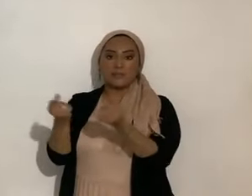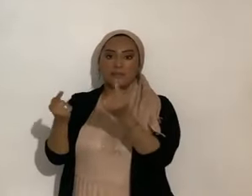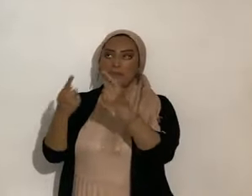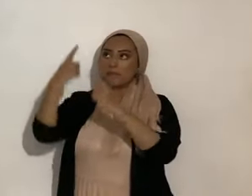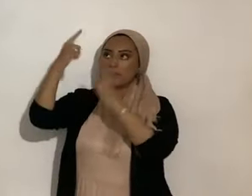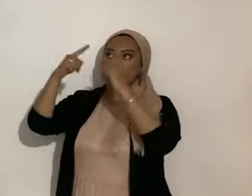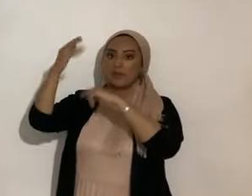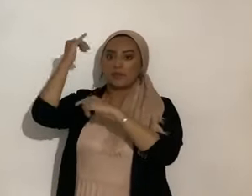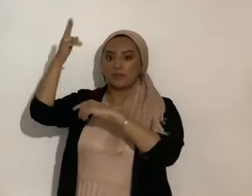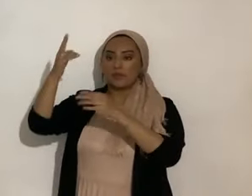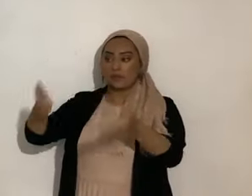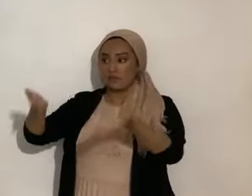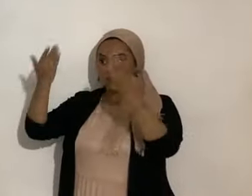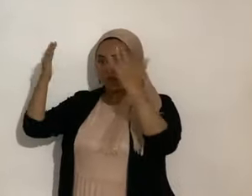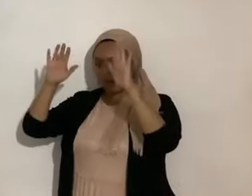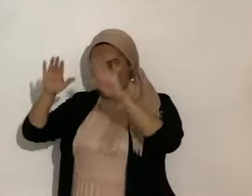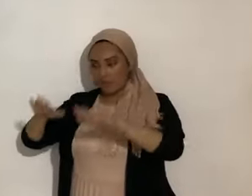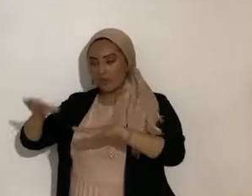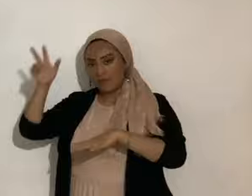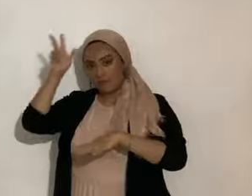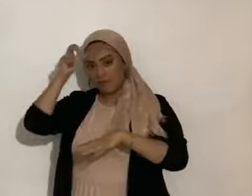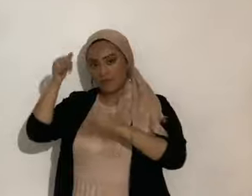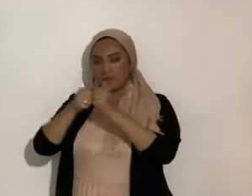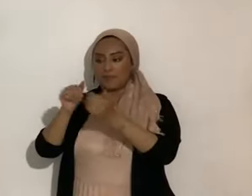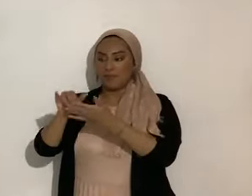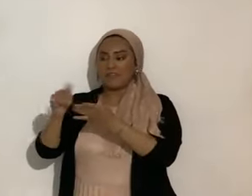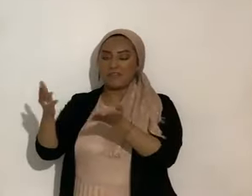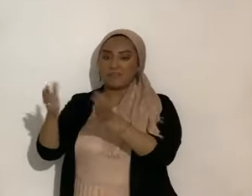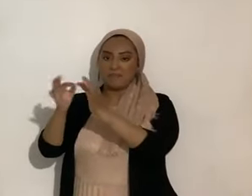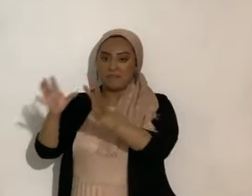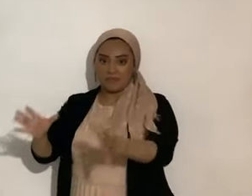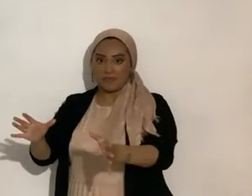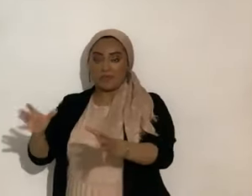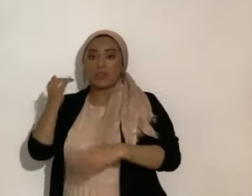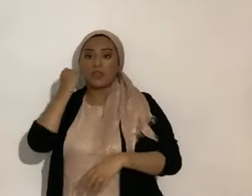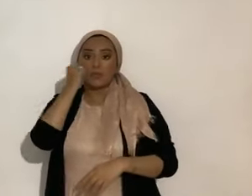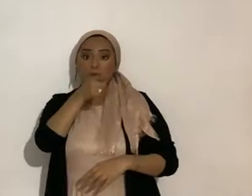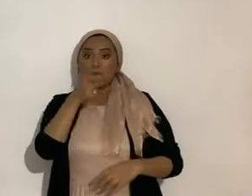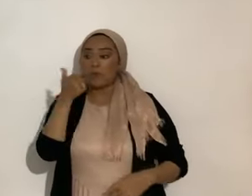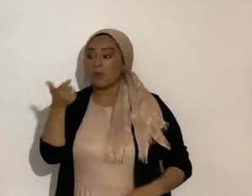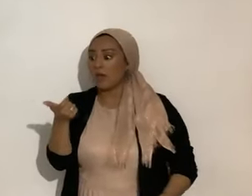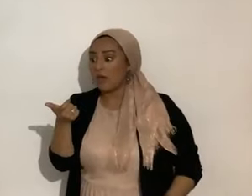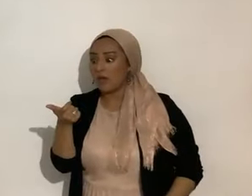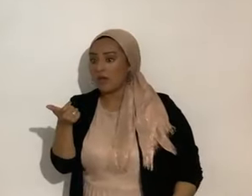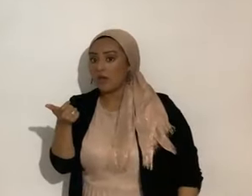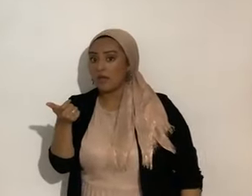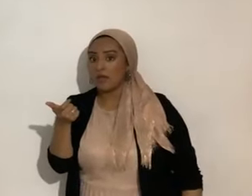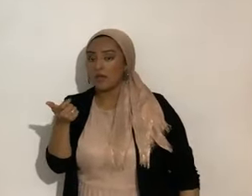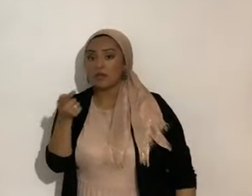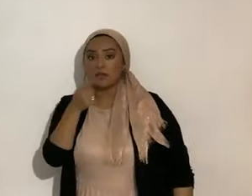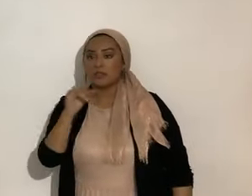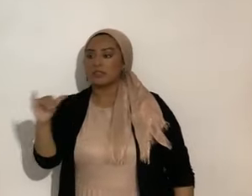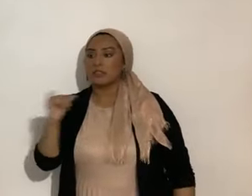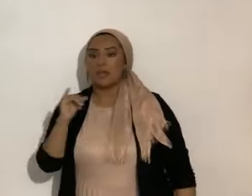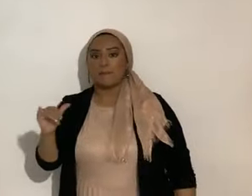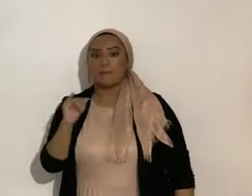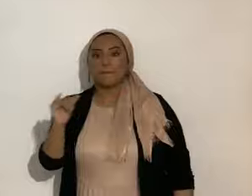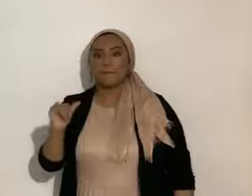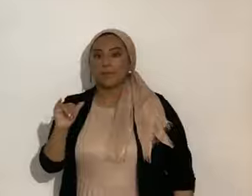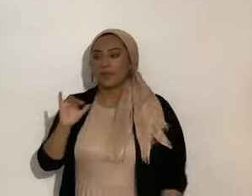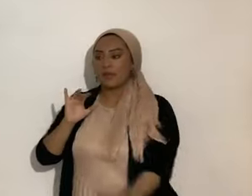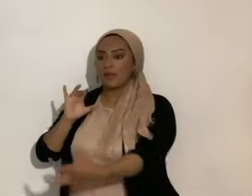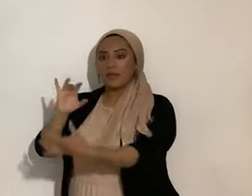Todopoderoso, dándole culto a Satanás. Dios se le reprenda con esa porquería. Y si tú ves eso, entonces estás igual a ellos. Eso está